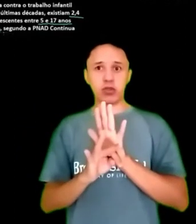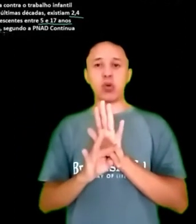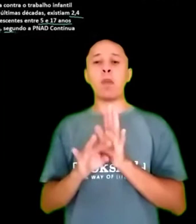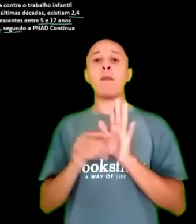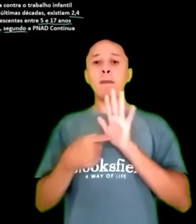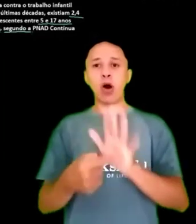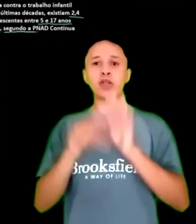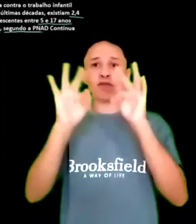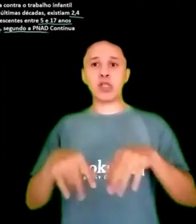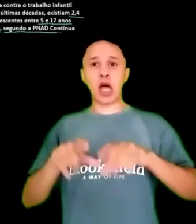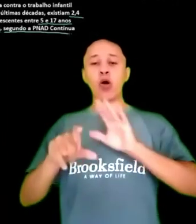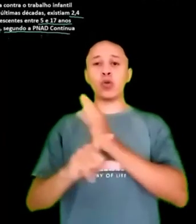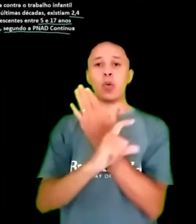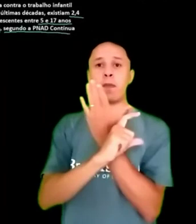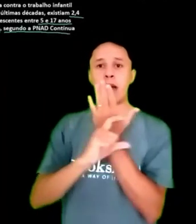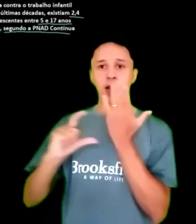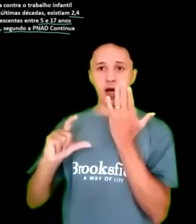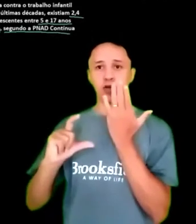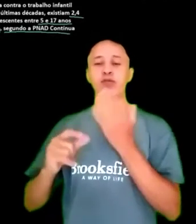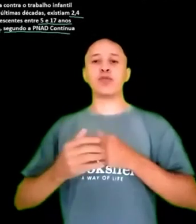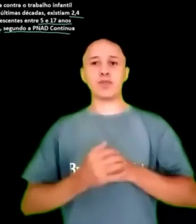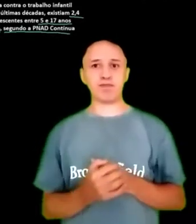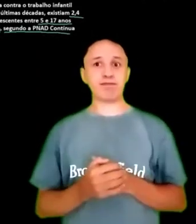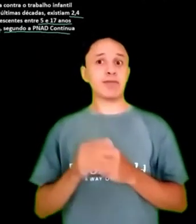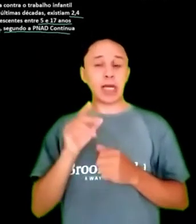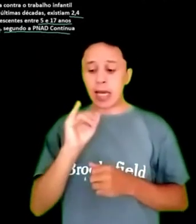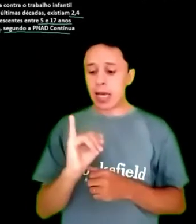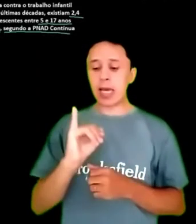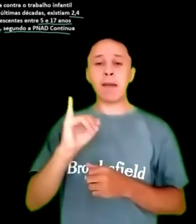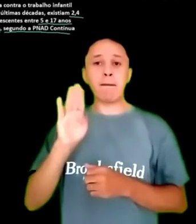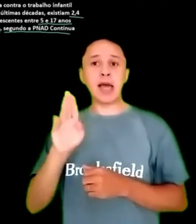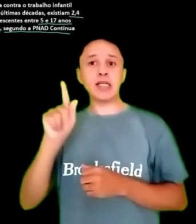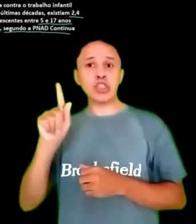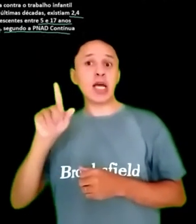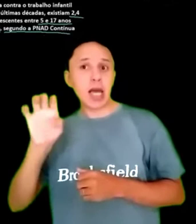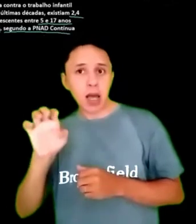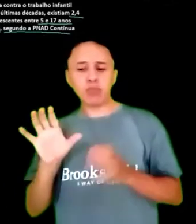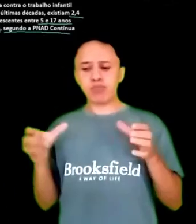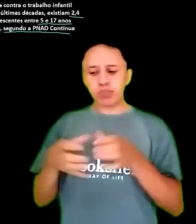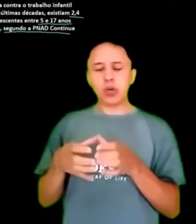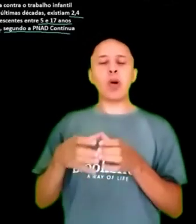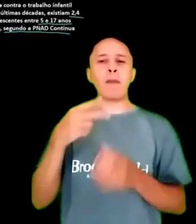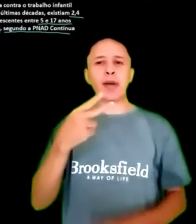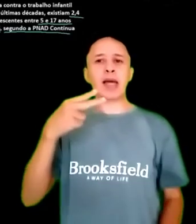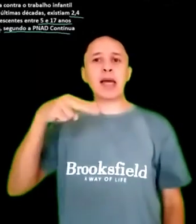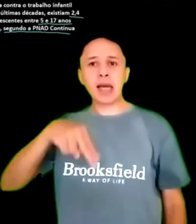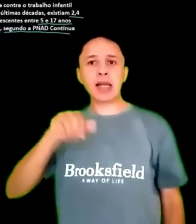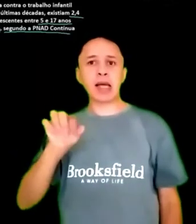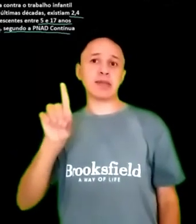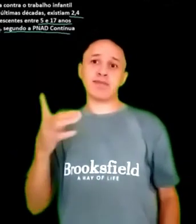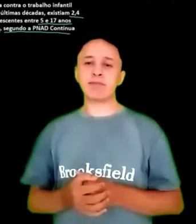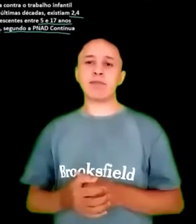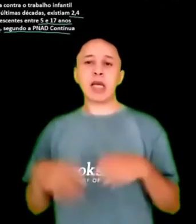parágrafo, segundo a PNAD do IBGE. Percebeu? Escrever um artigo de opinião vai muito além de dizer o que